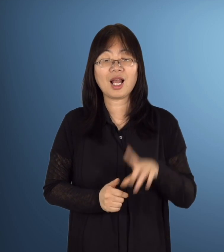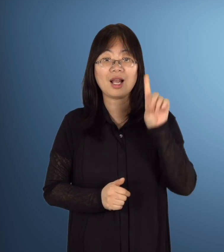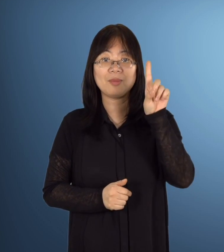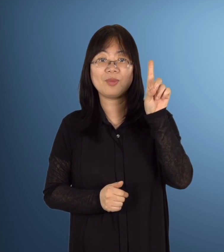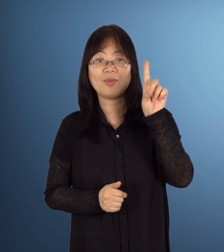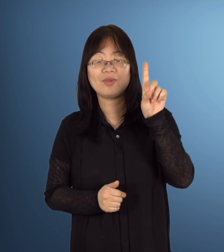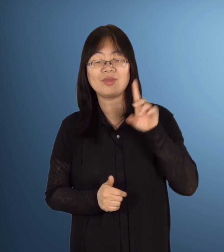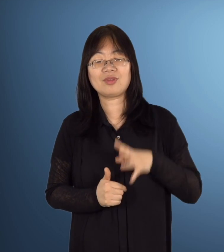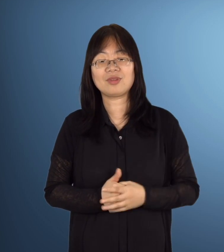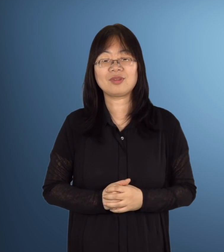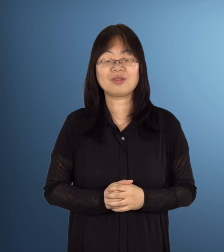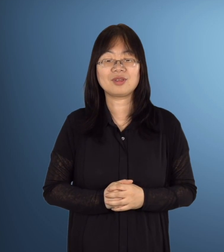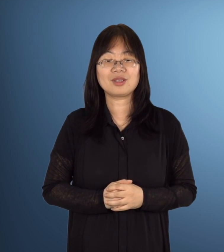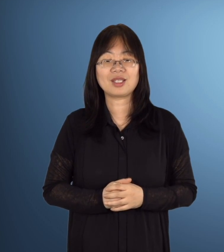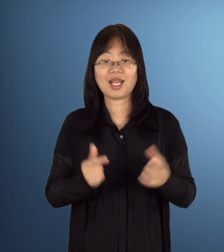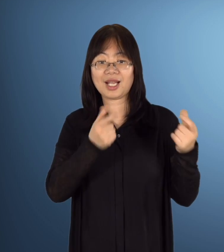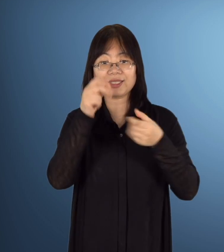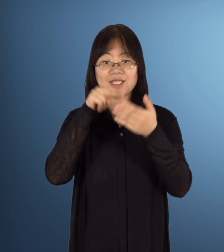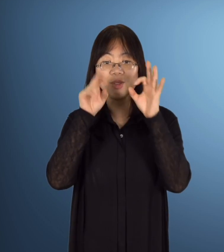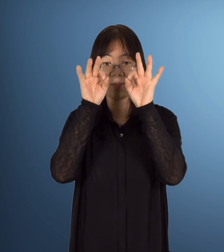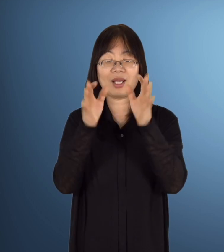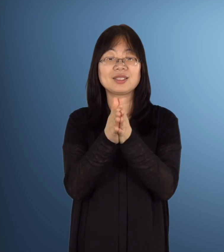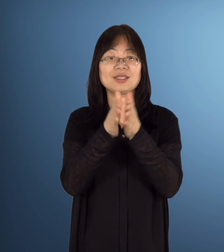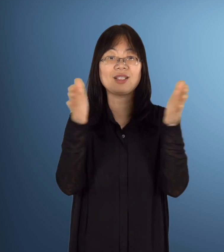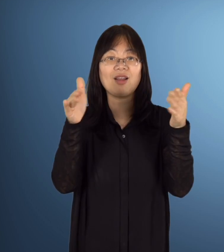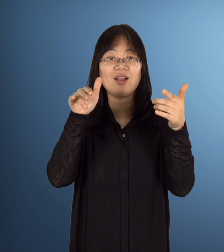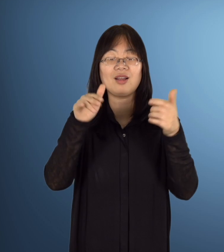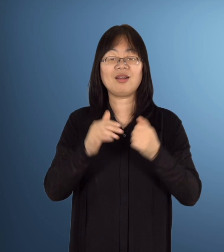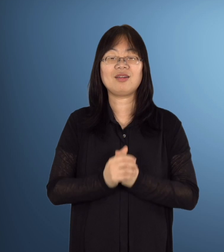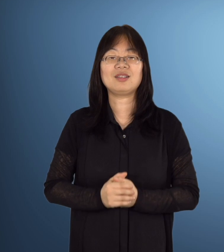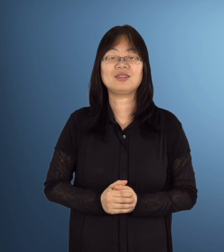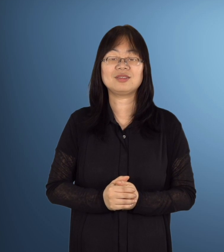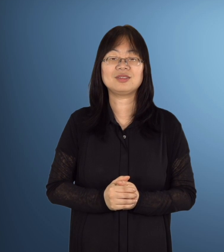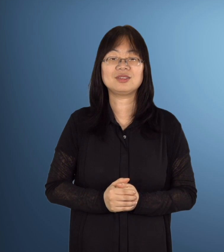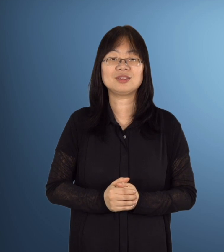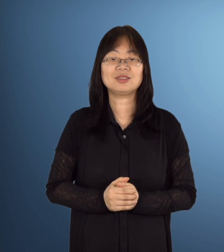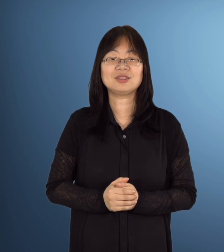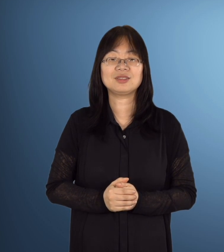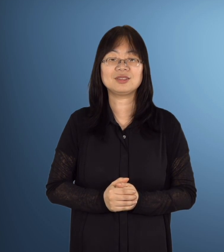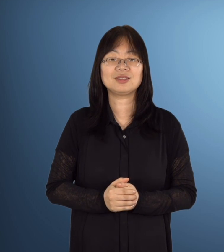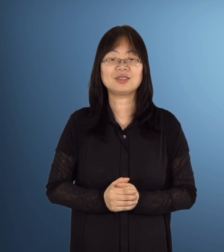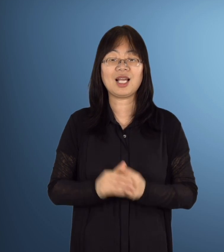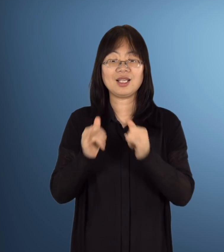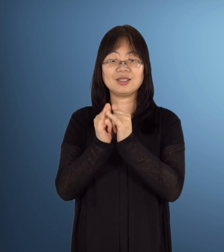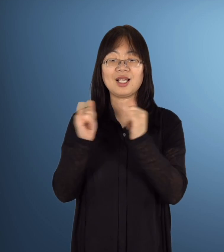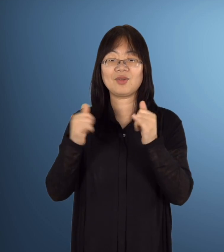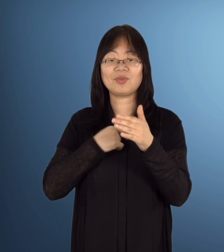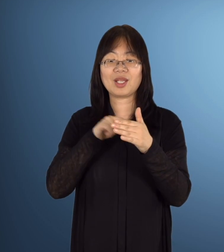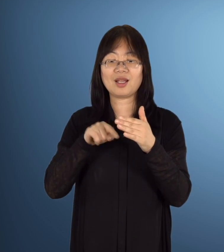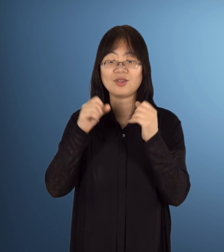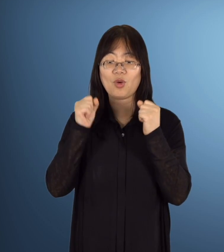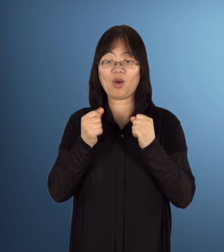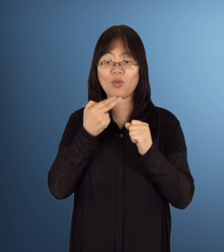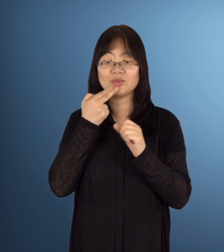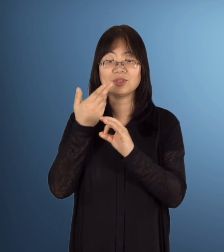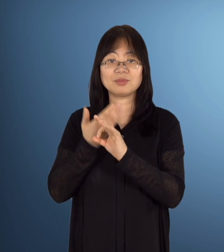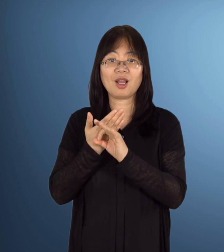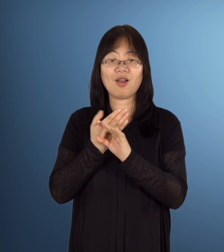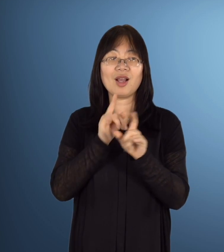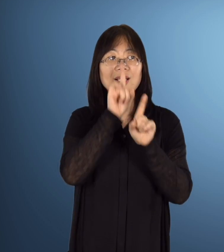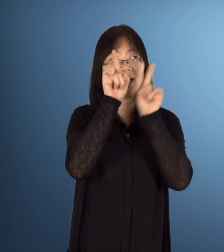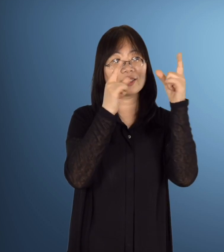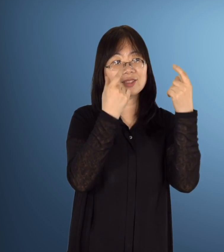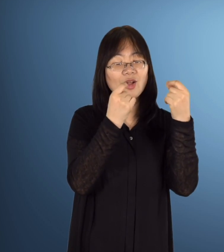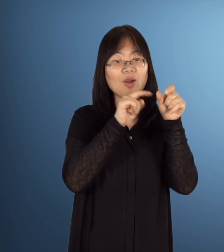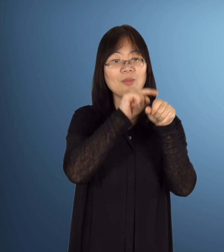한번 같이 읽어볼까요? 6절만 시작. 사람이 내 안에 거하지 아니하면